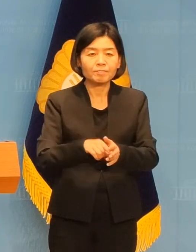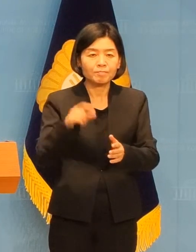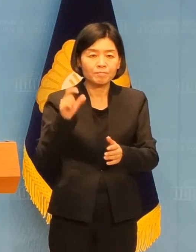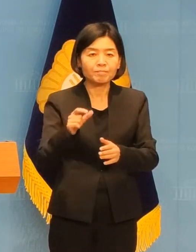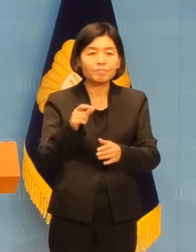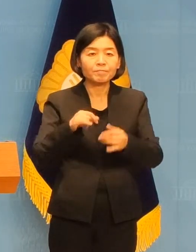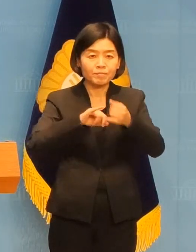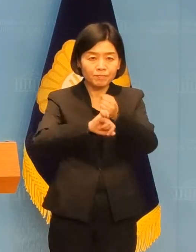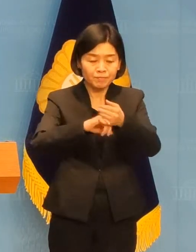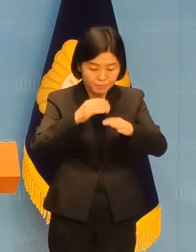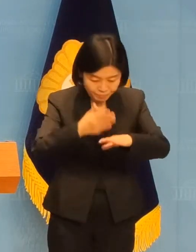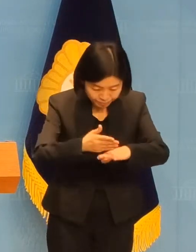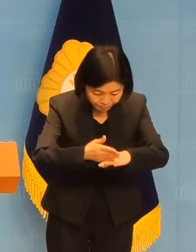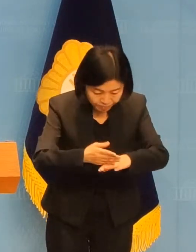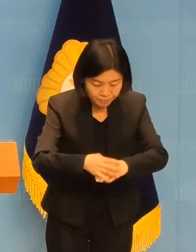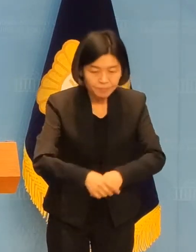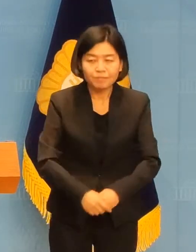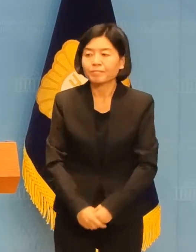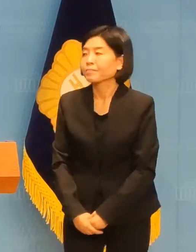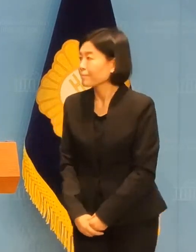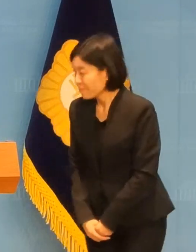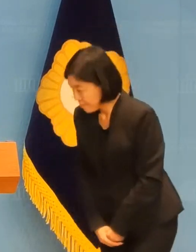감사합니다.